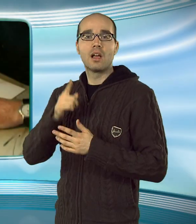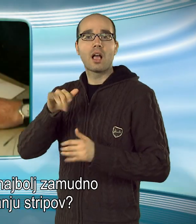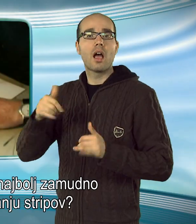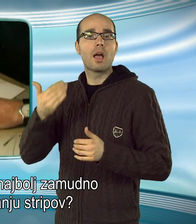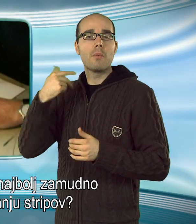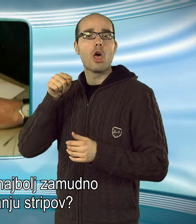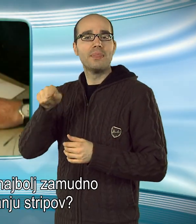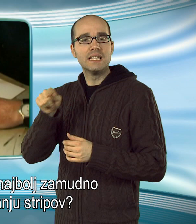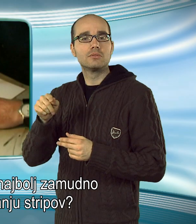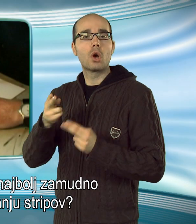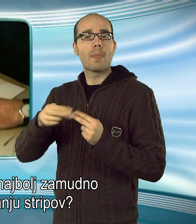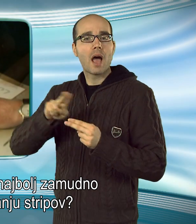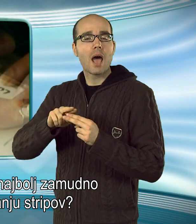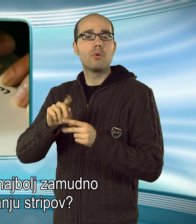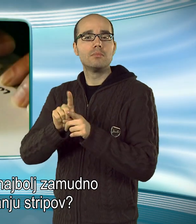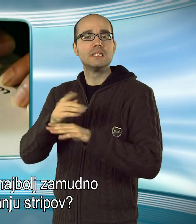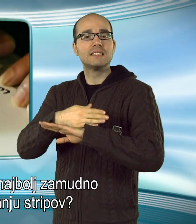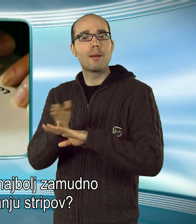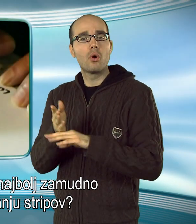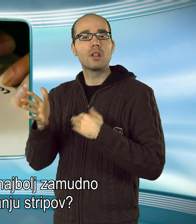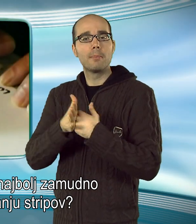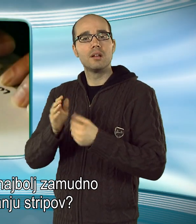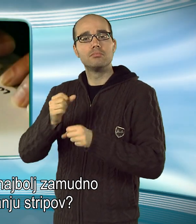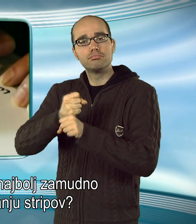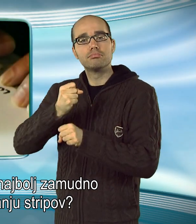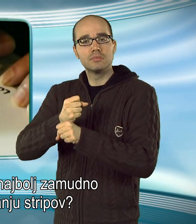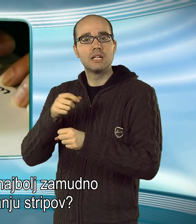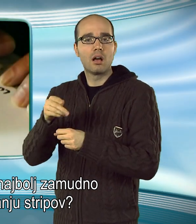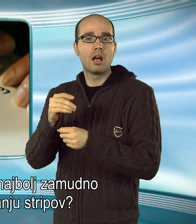Kaj pa je tisto najbolj zamudno pri ustvarjanju stripov?